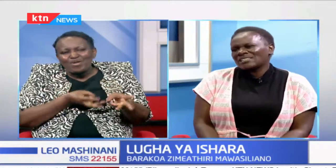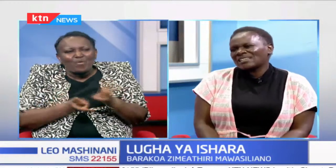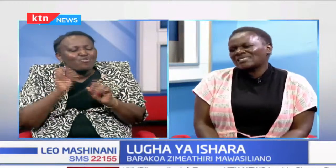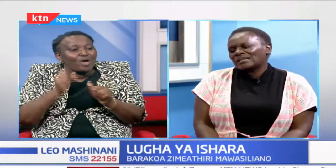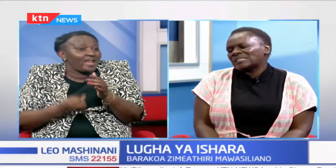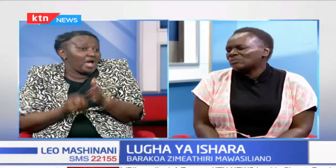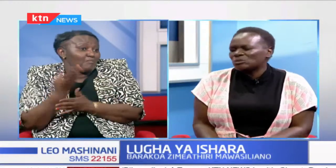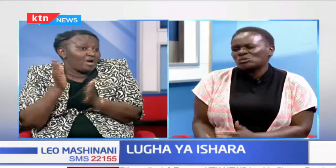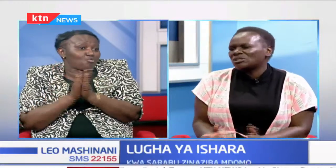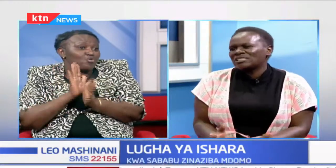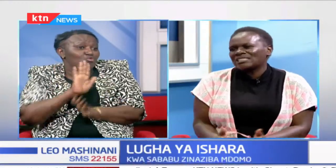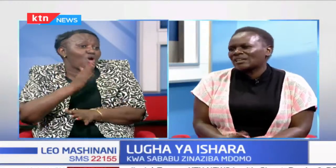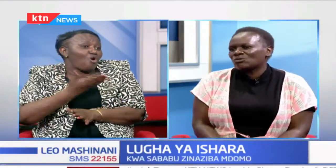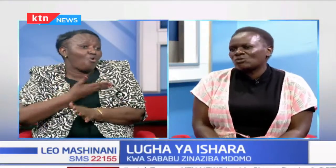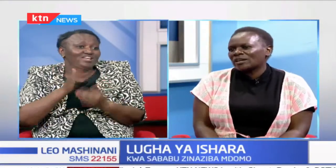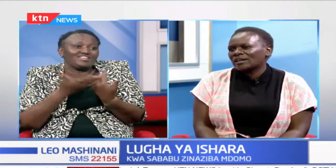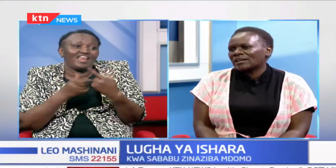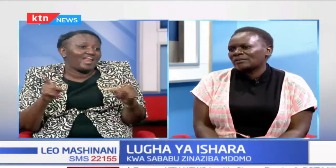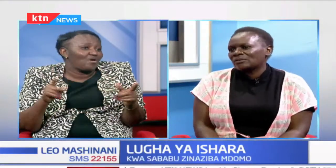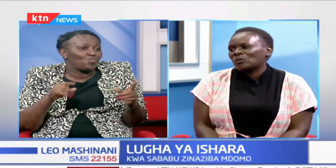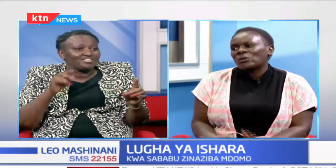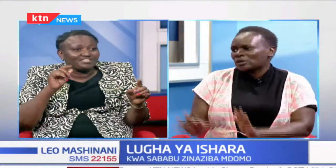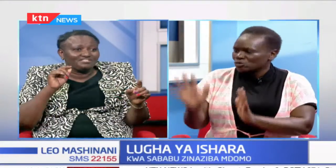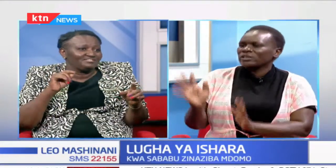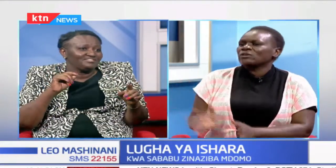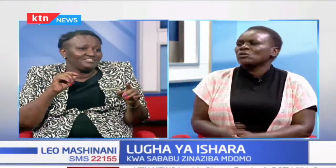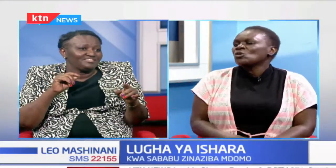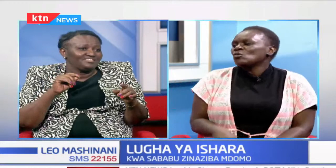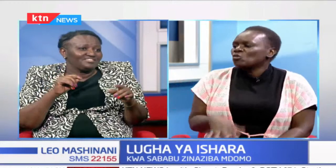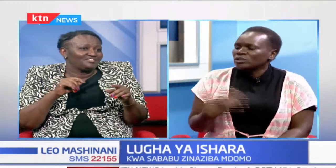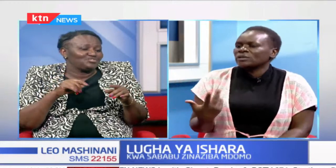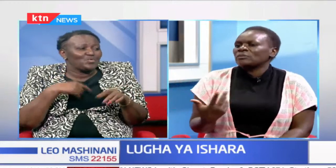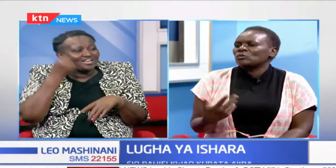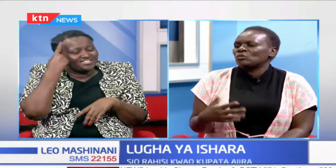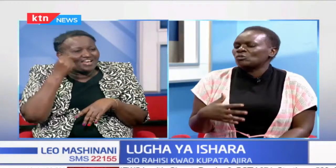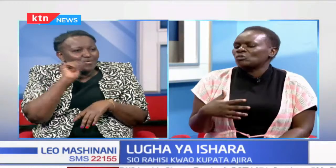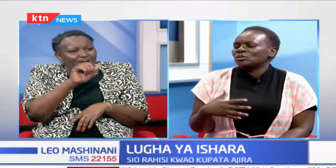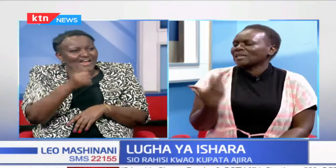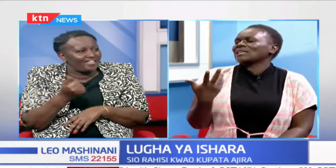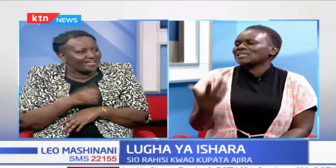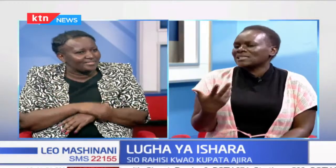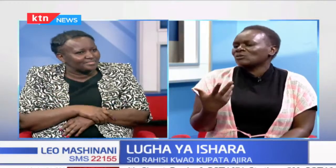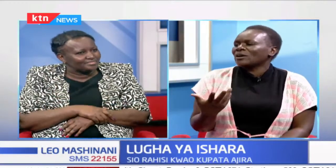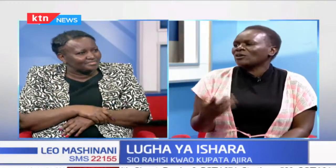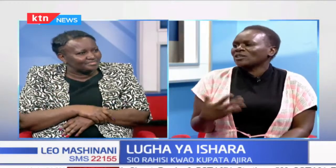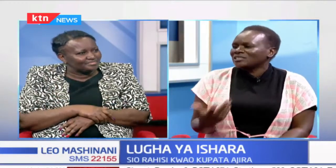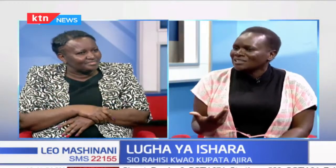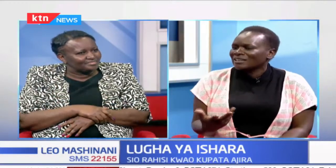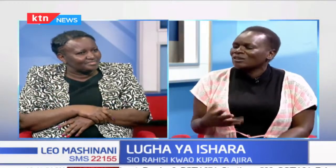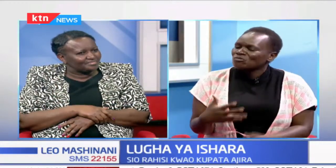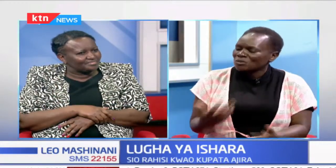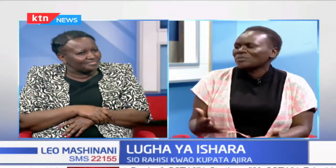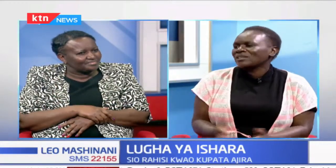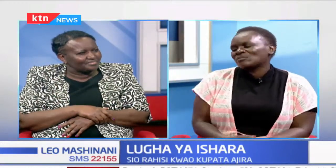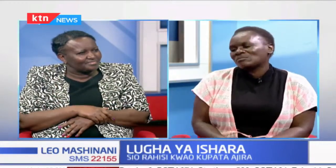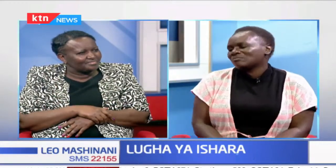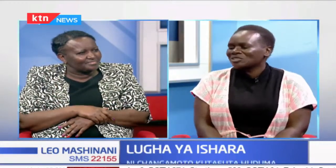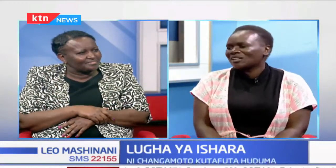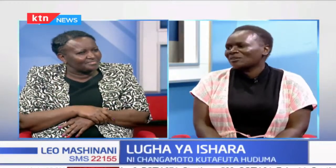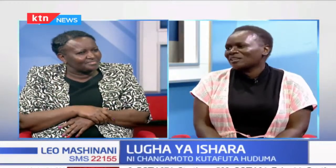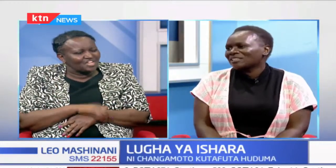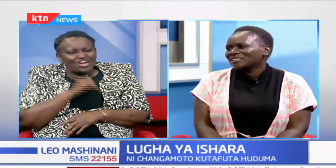Pia unaweza jaribu tu njia ya kuongea naye. Wewe tu mwenyewe ukuje utengeneze lugha yako ya ishara na umwambie